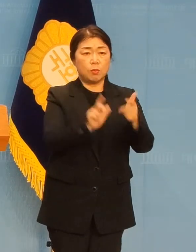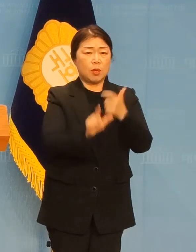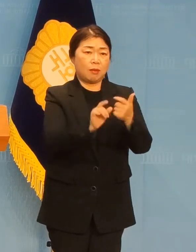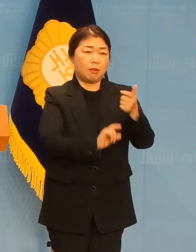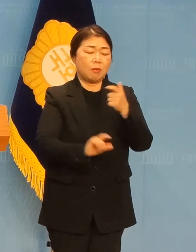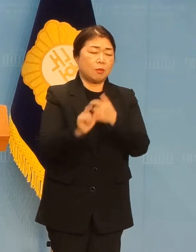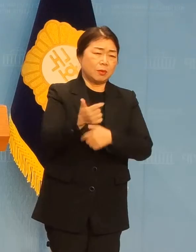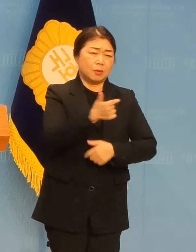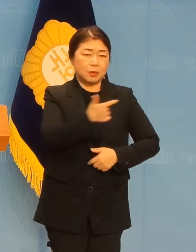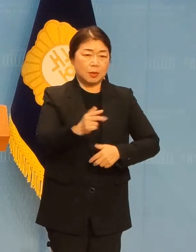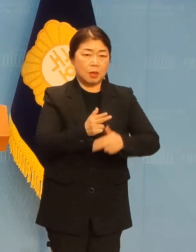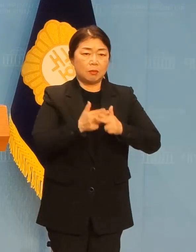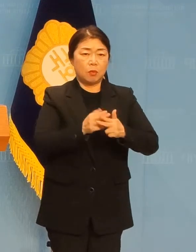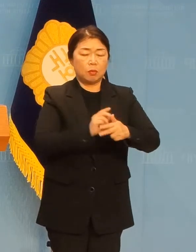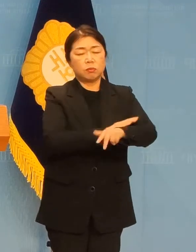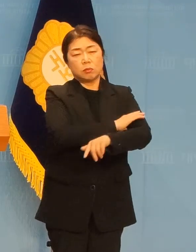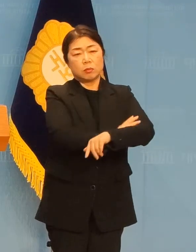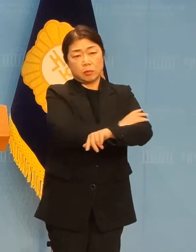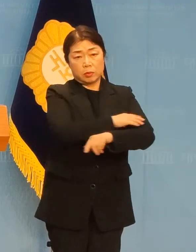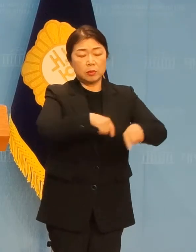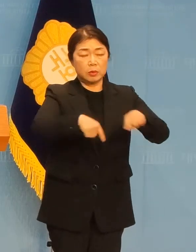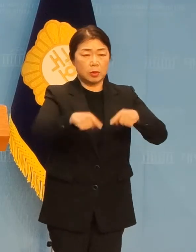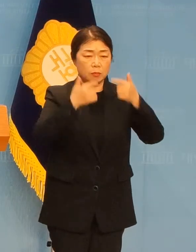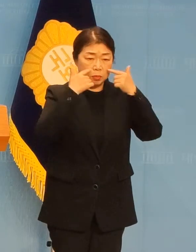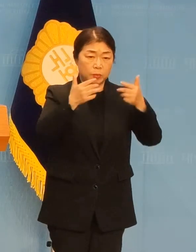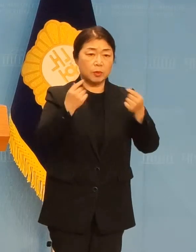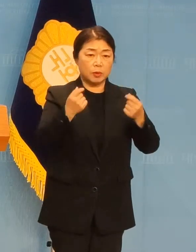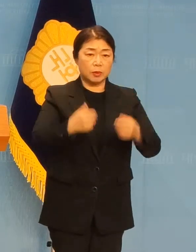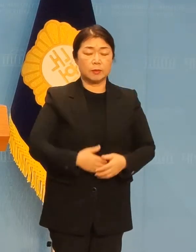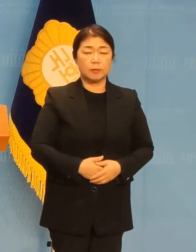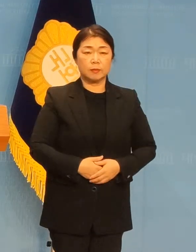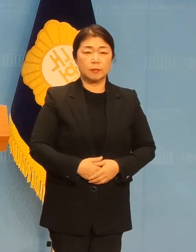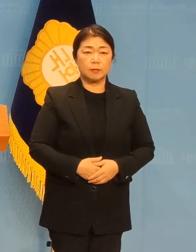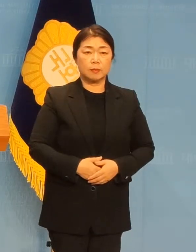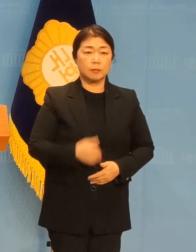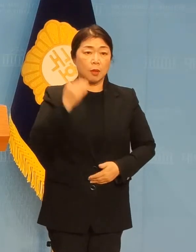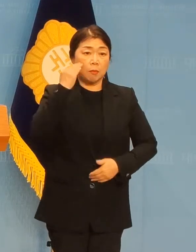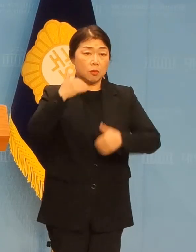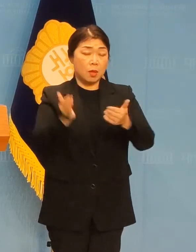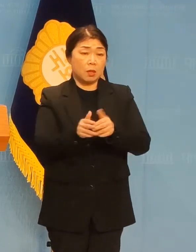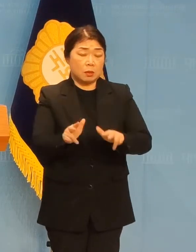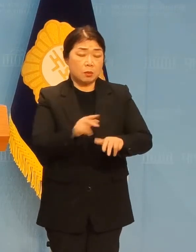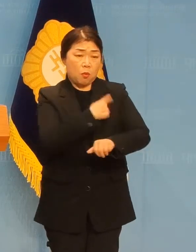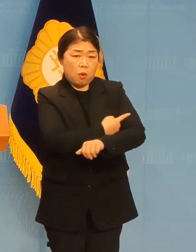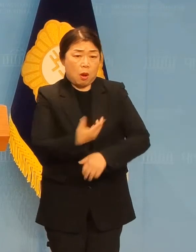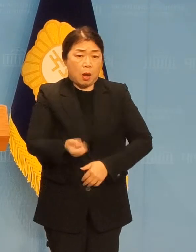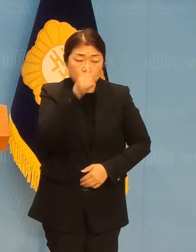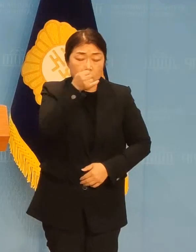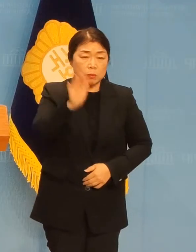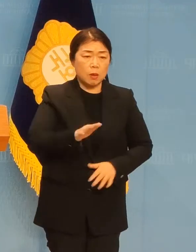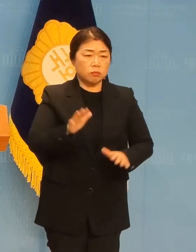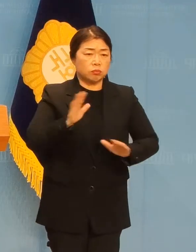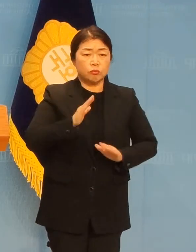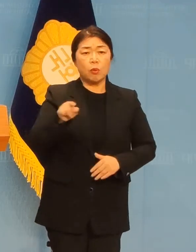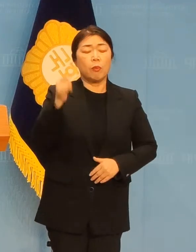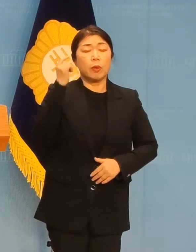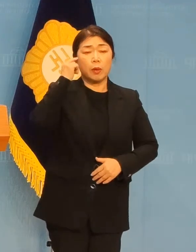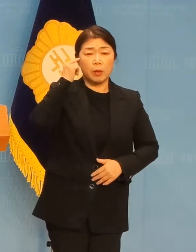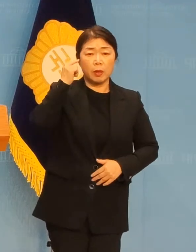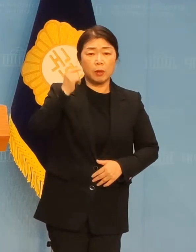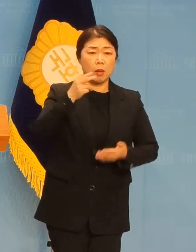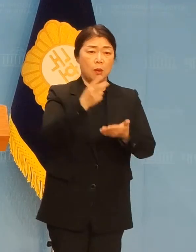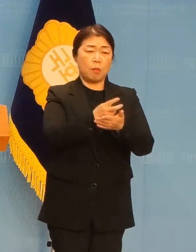의회 독재도 머지 않았습니다. 민주당은 권력을 손에 쥐고도 무엇이 두려워 헌법 정신을